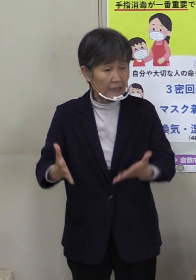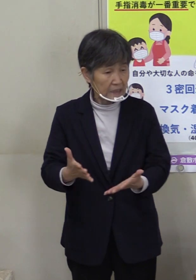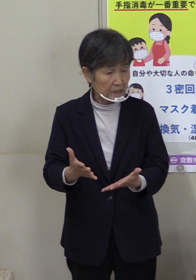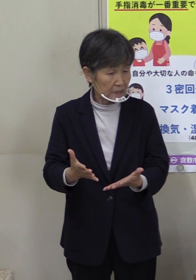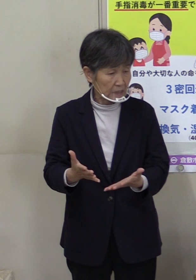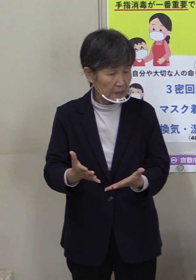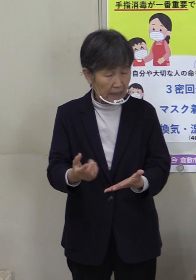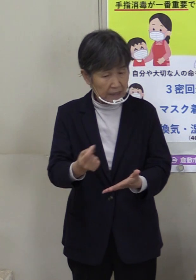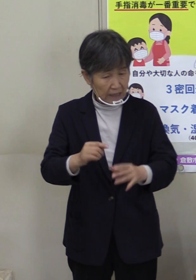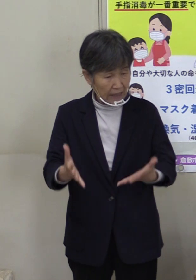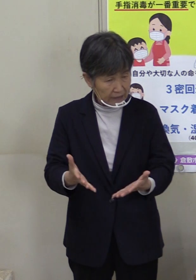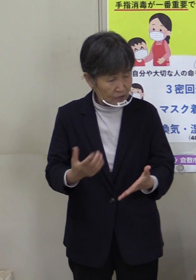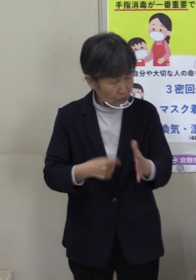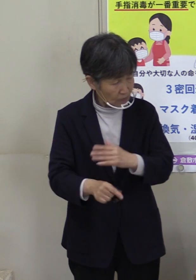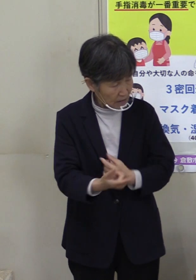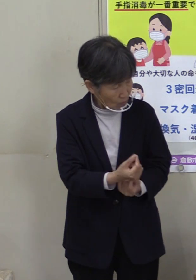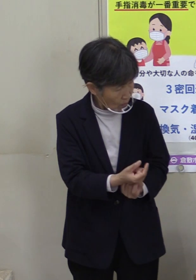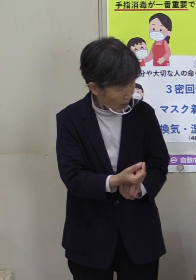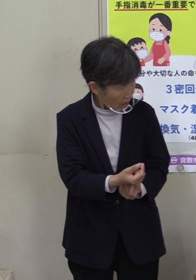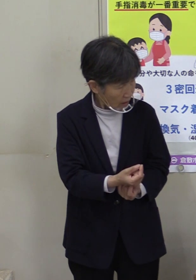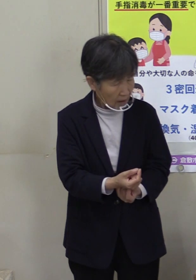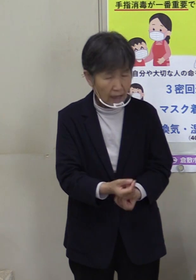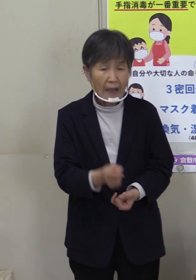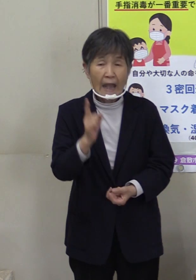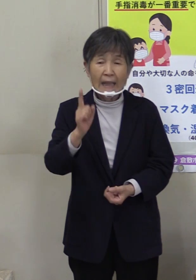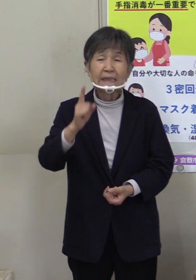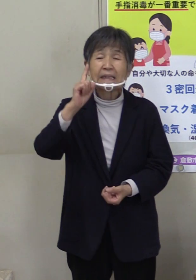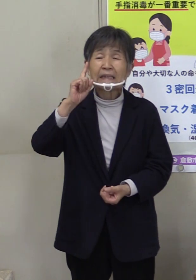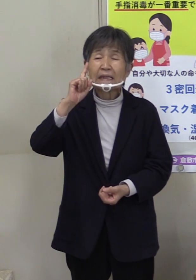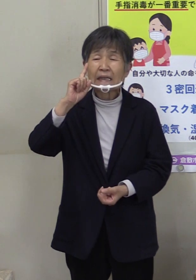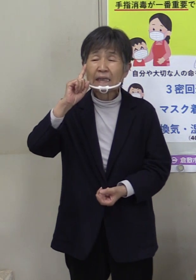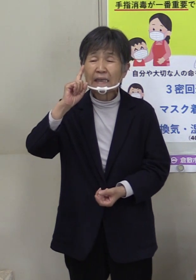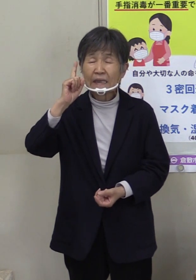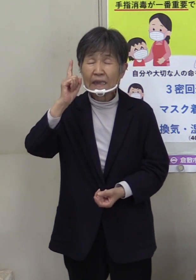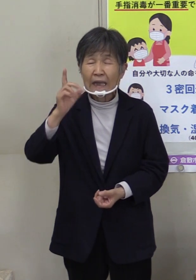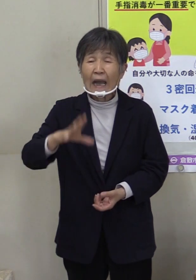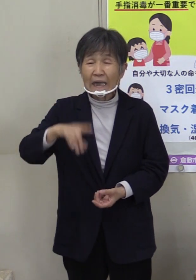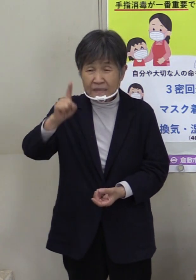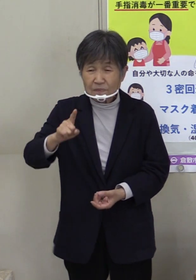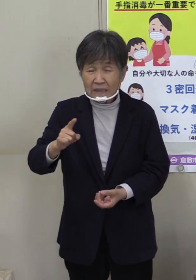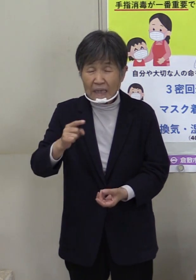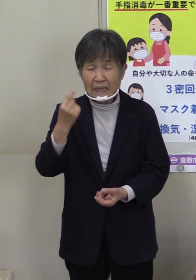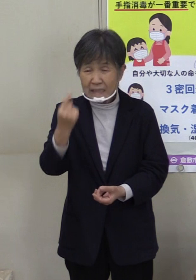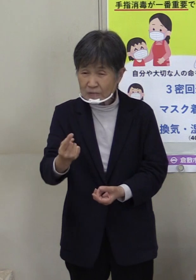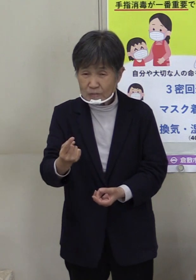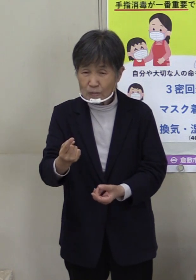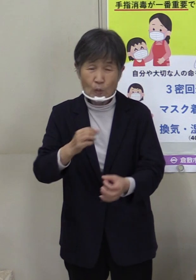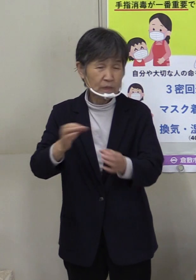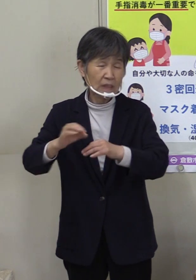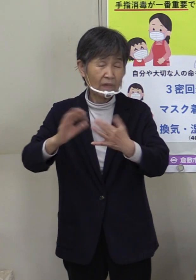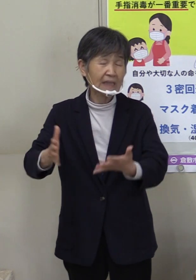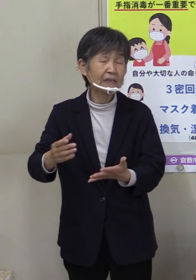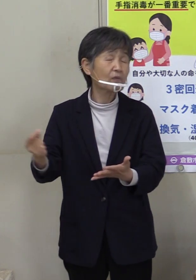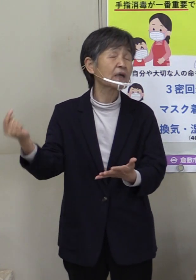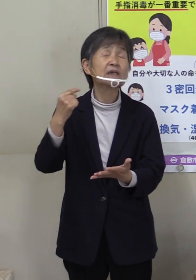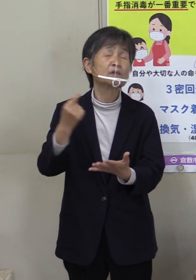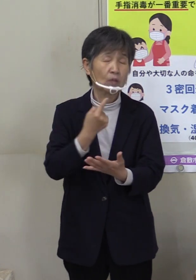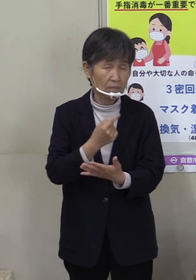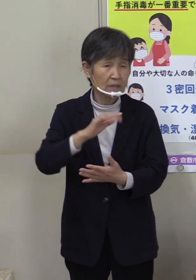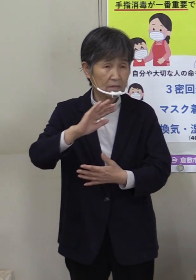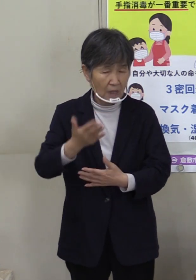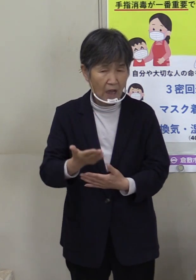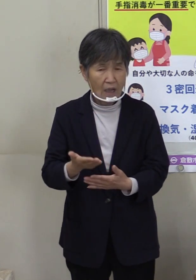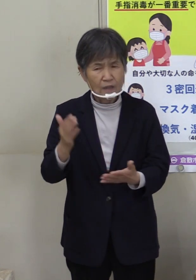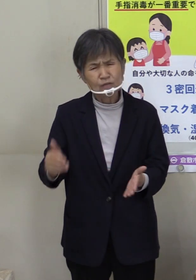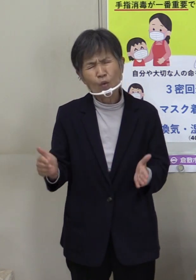か。 まあ、一元さんが利用するようなお店ではないというようには聞いてはいるんですけども、まあ、ちょ